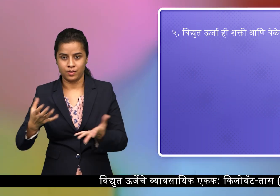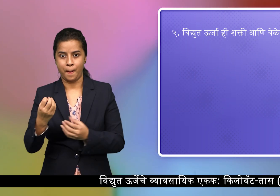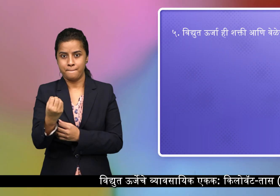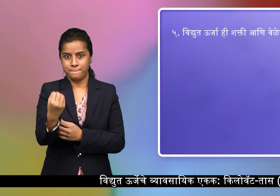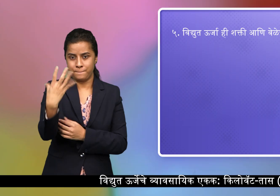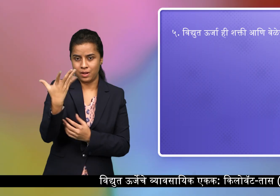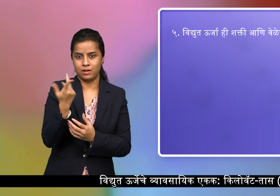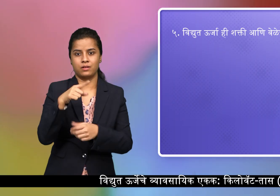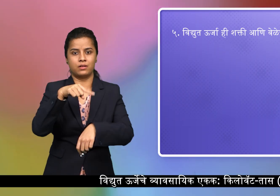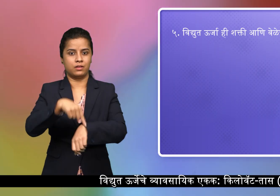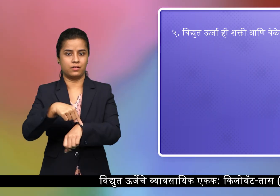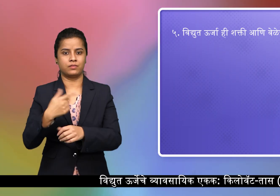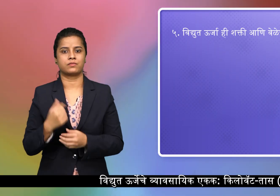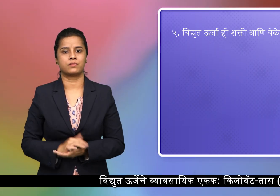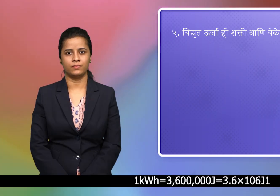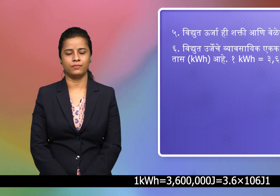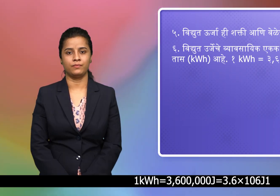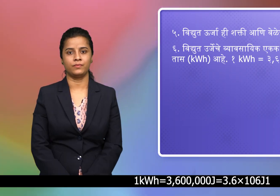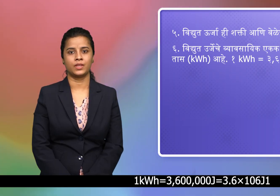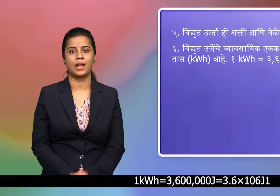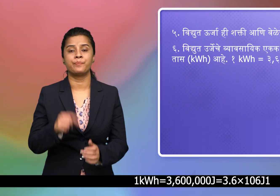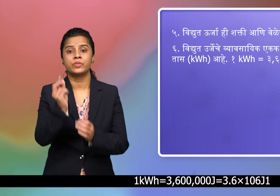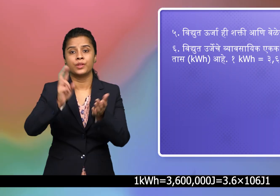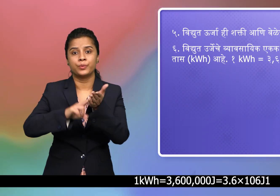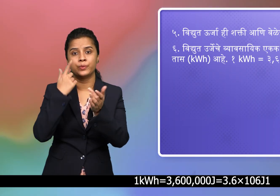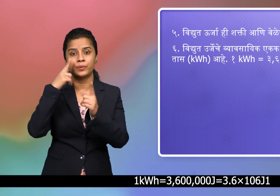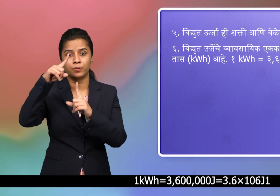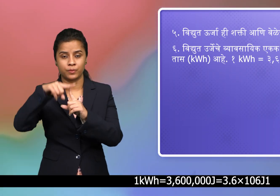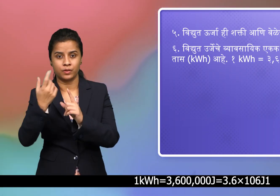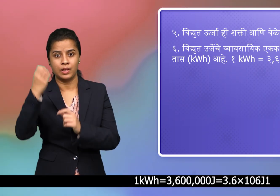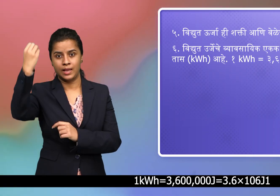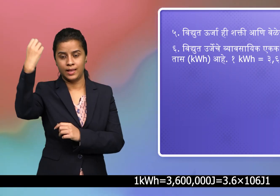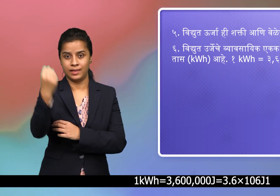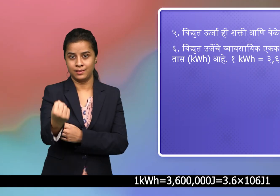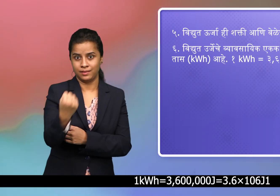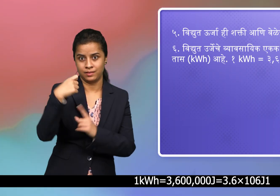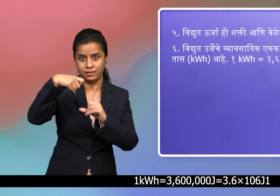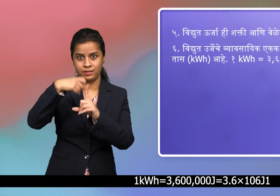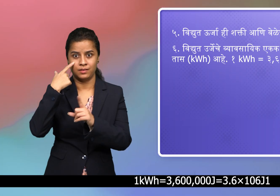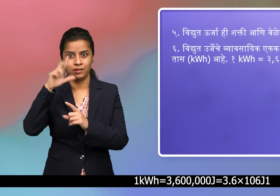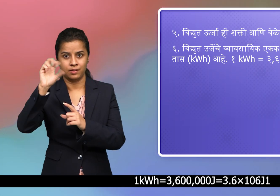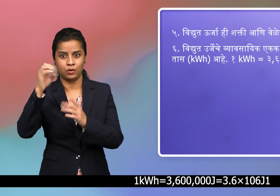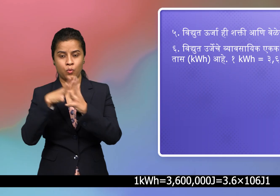किलोवॅट तास kWh. 1 kWh बरोबर 36 लाख जे